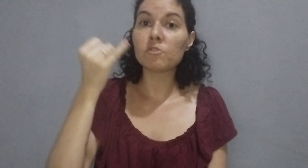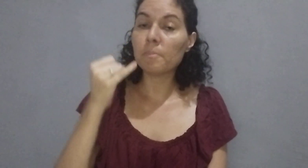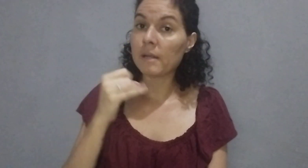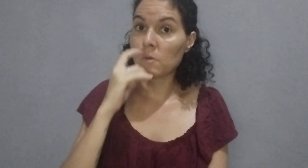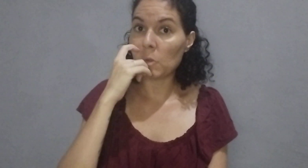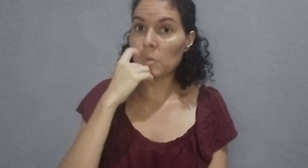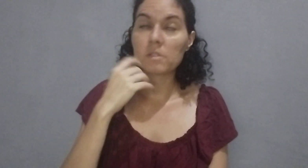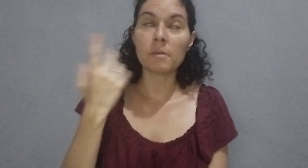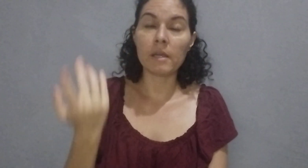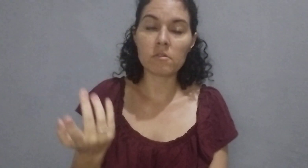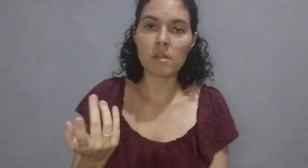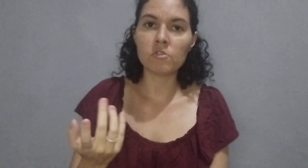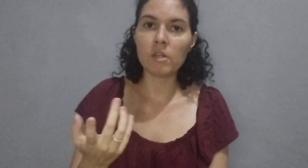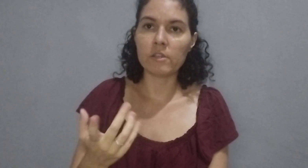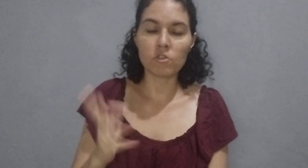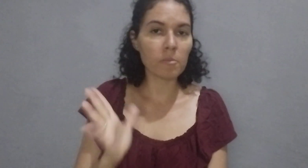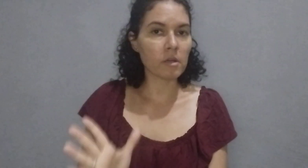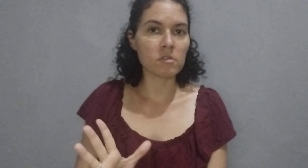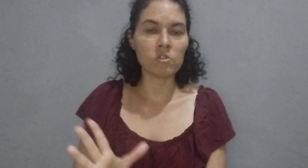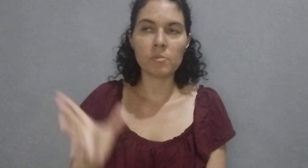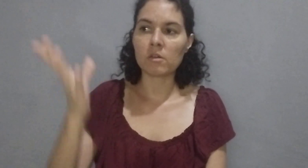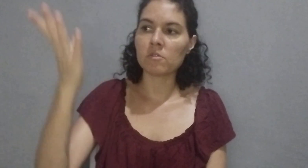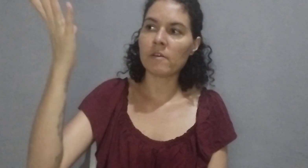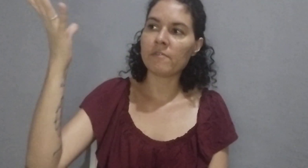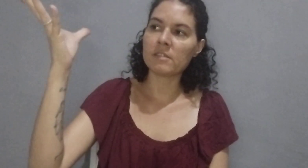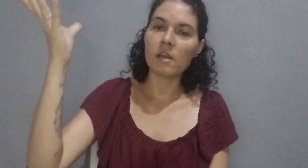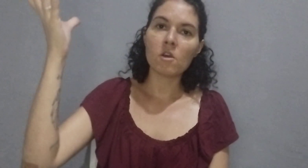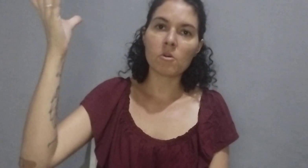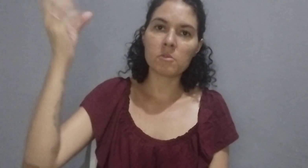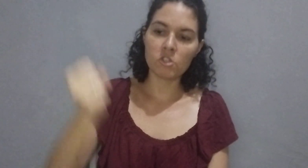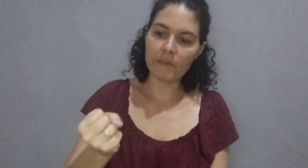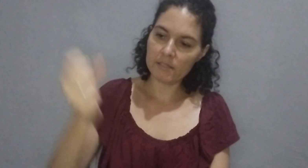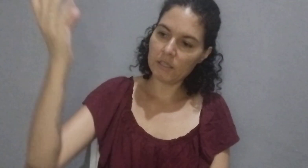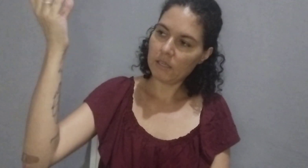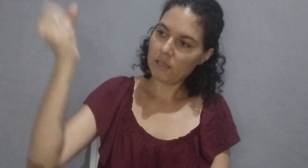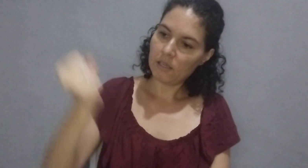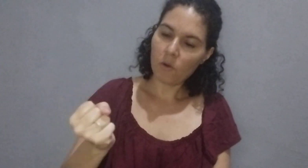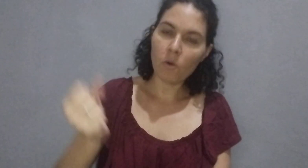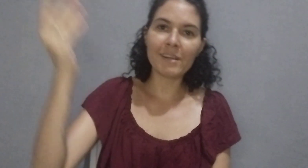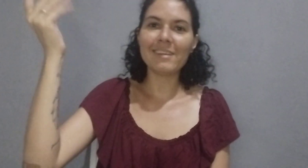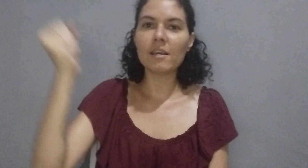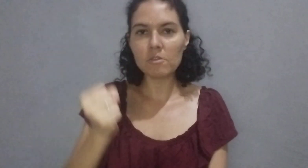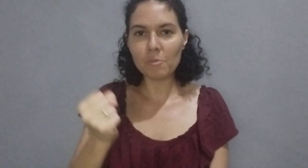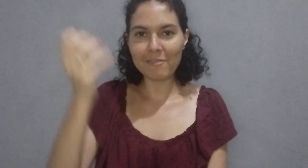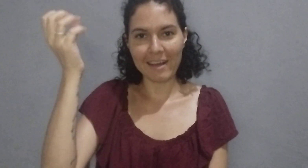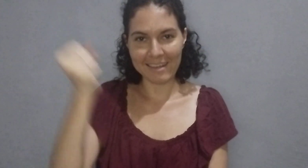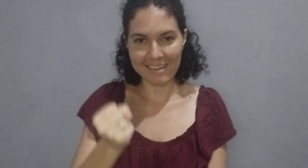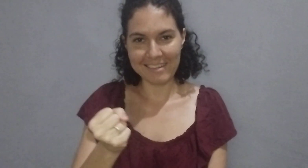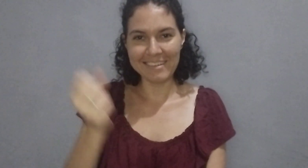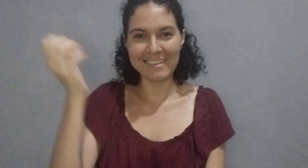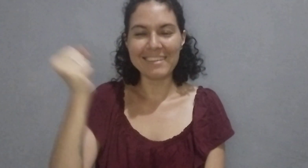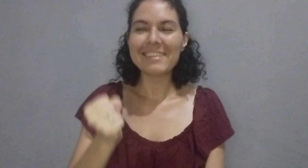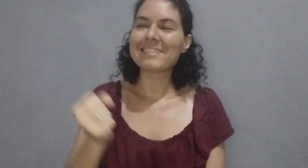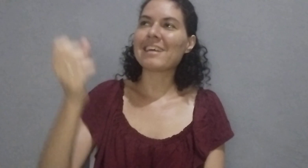de branco, também é um sinal de leite. Como que é o sinal de branco? Você vai fazer como se estivesse ordenhando uma vaca,